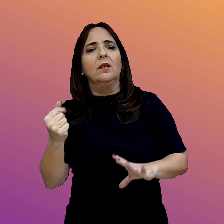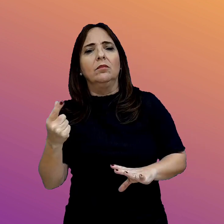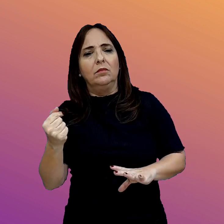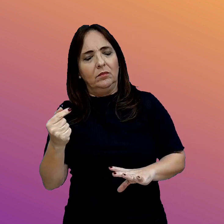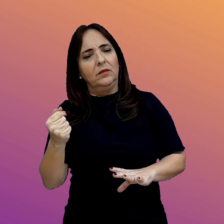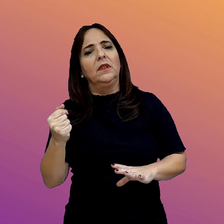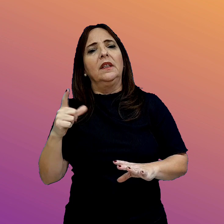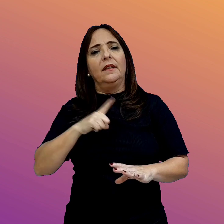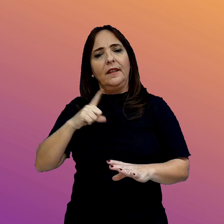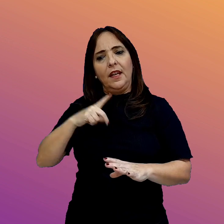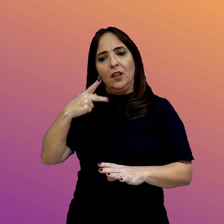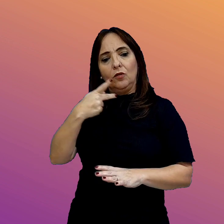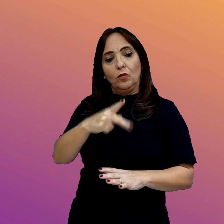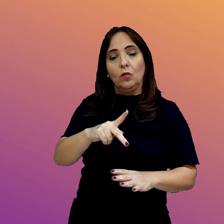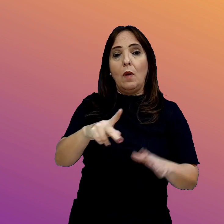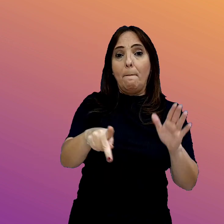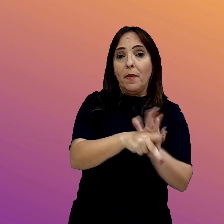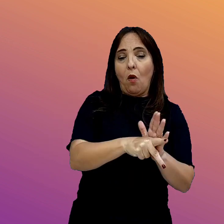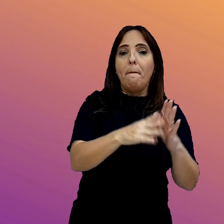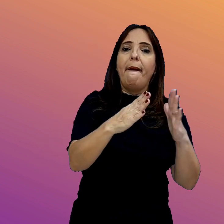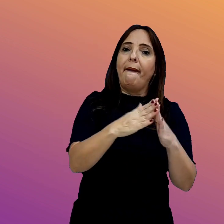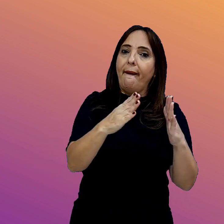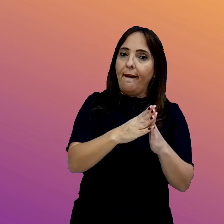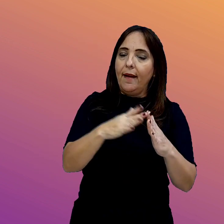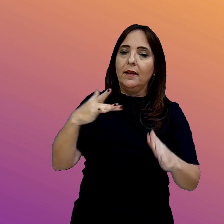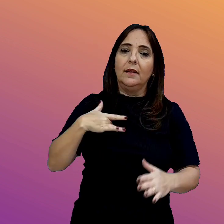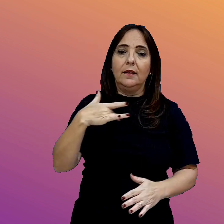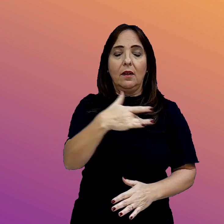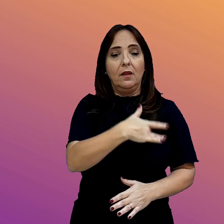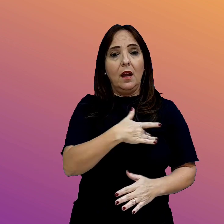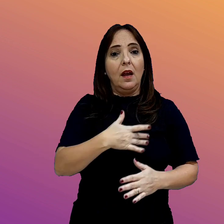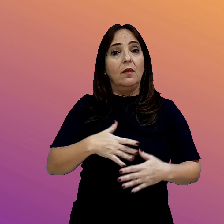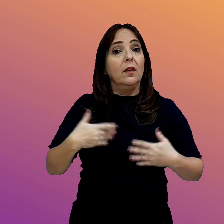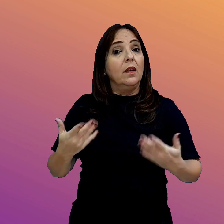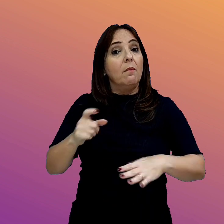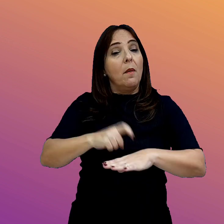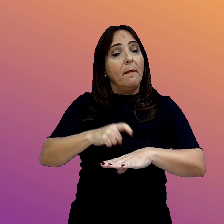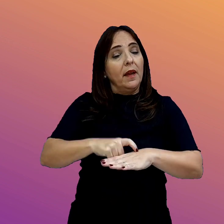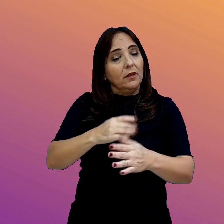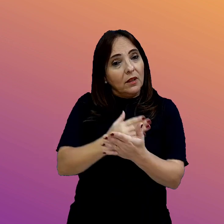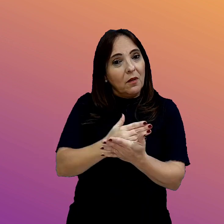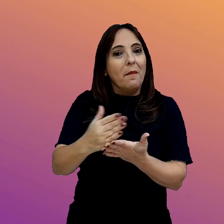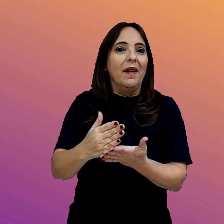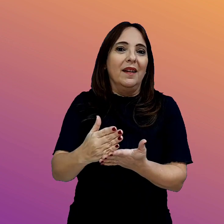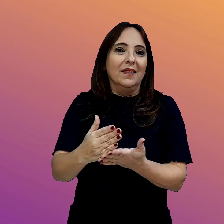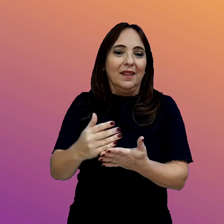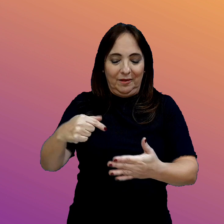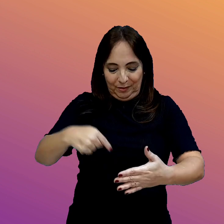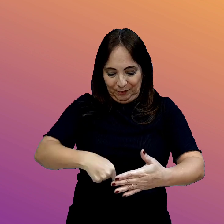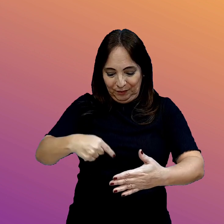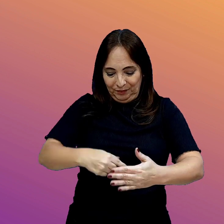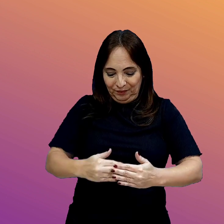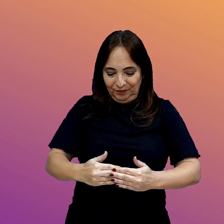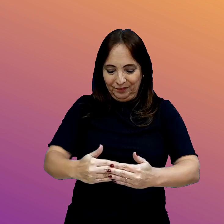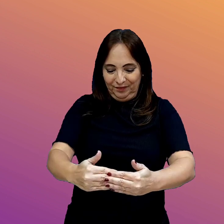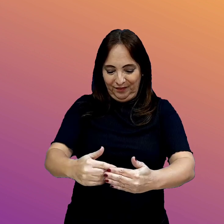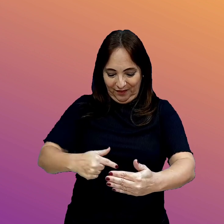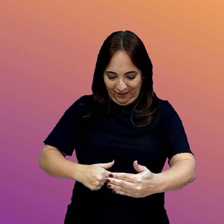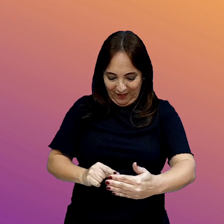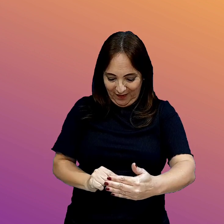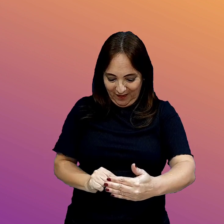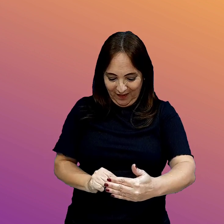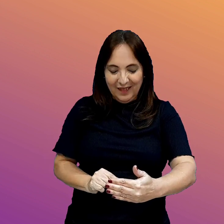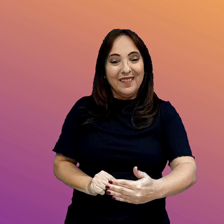é saudável. E quando começa isso? Na barriga da mãe. É lá quando o filho está sendo gerado que essa